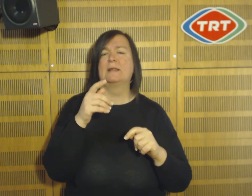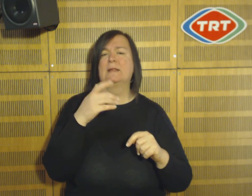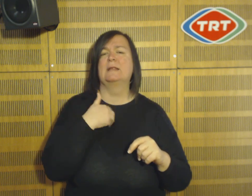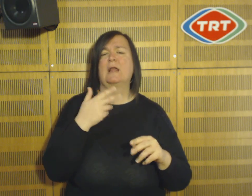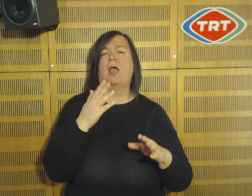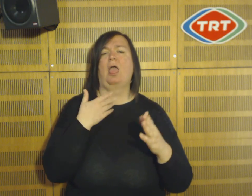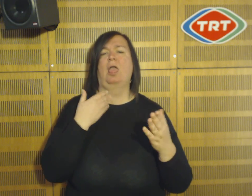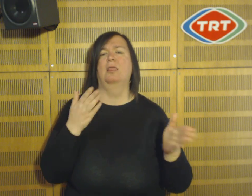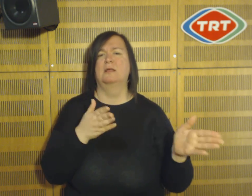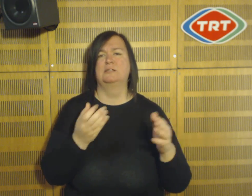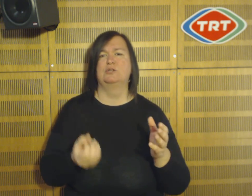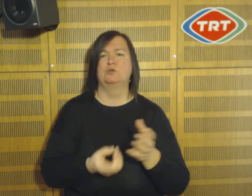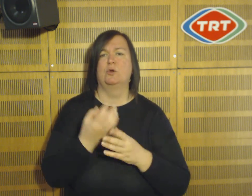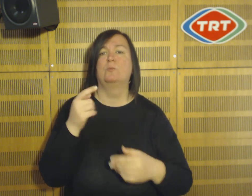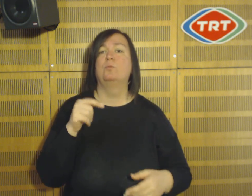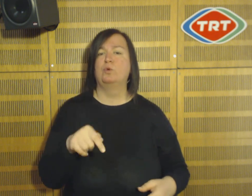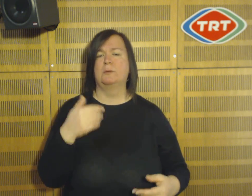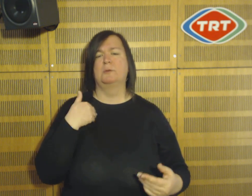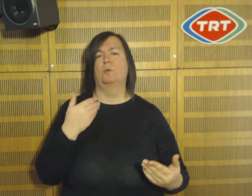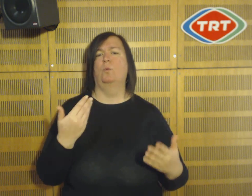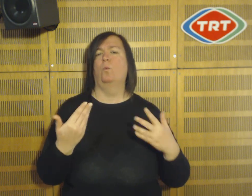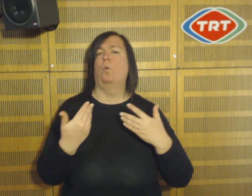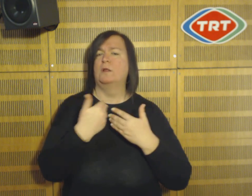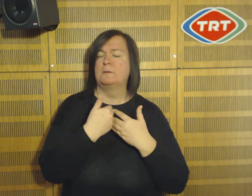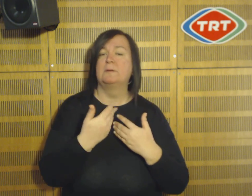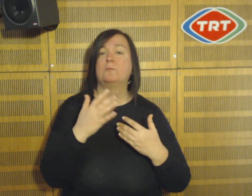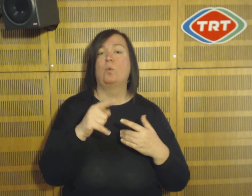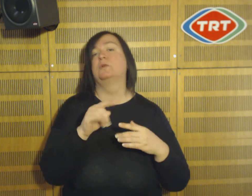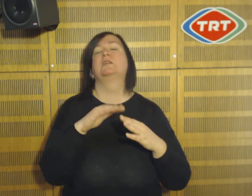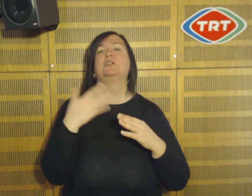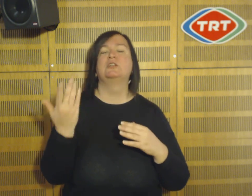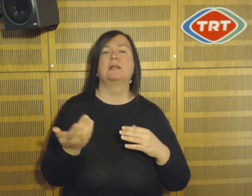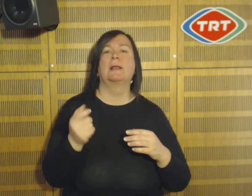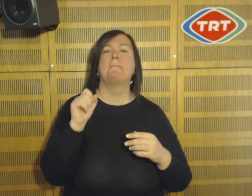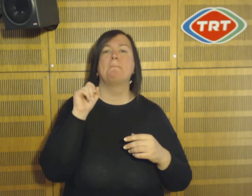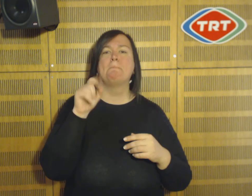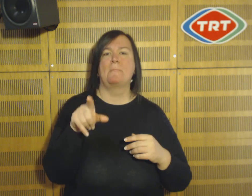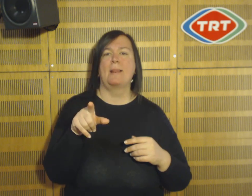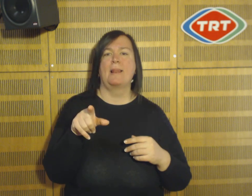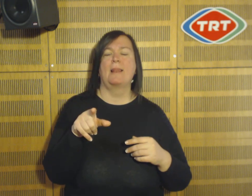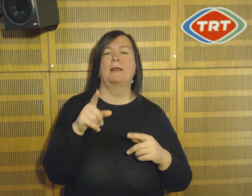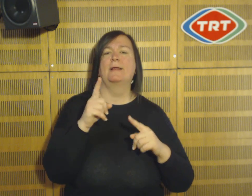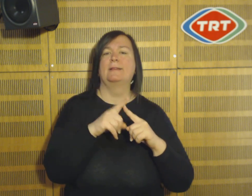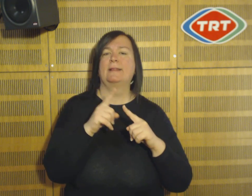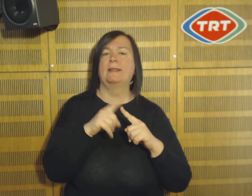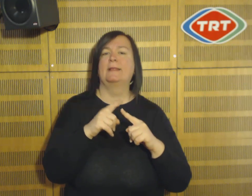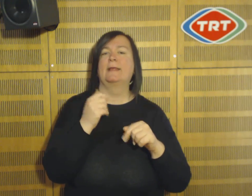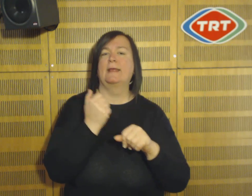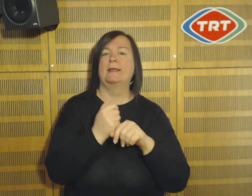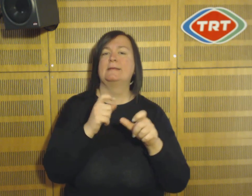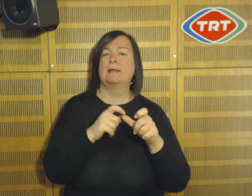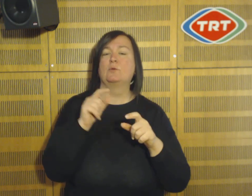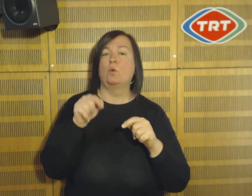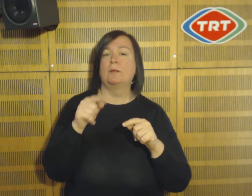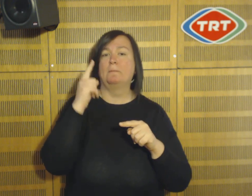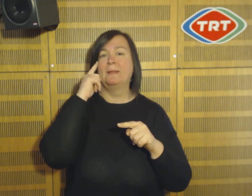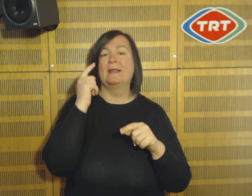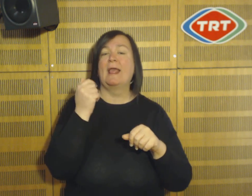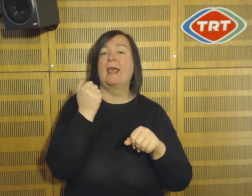adresimiz çıkıyor buralardan bize ulaşabilirler Onun dışında Eee email adresimizden ttsg nbg gmail.com